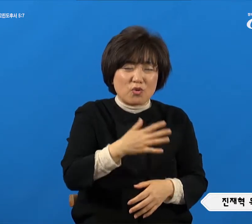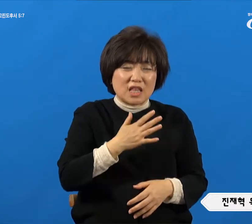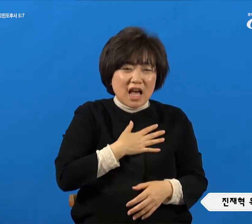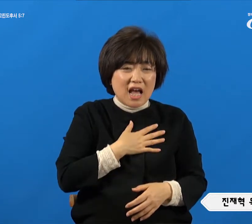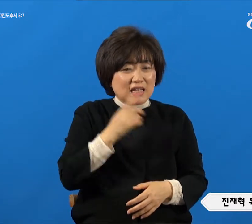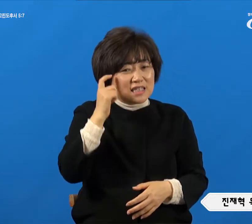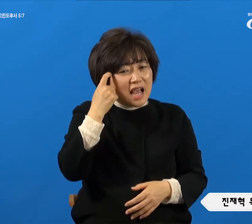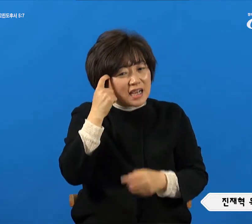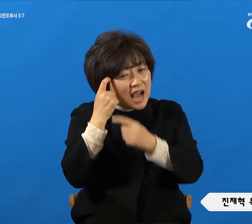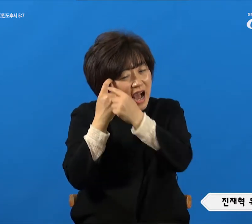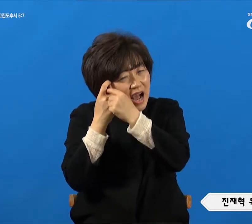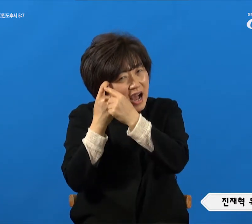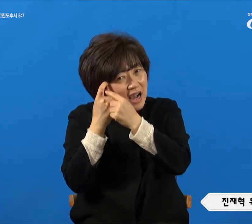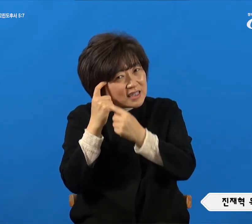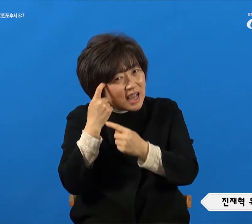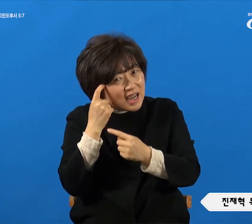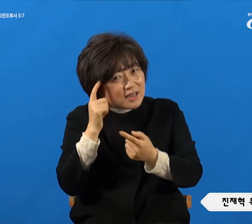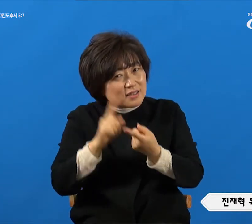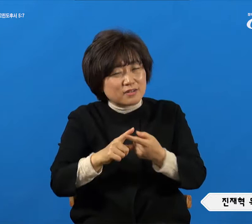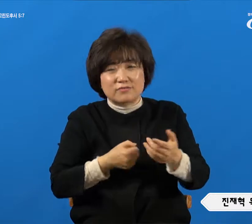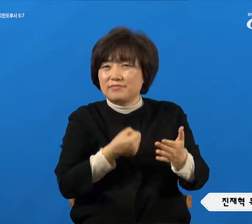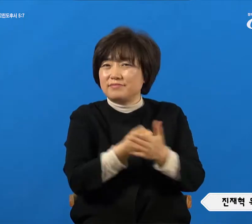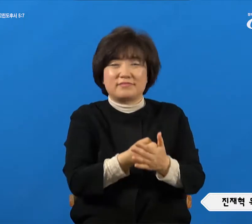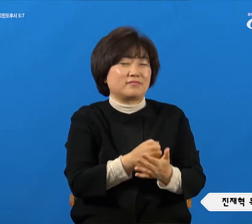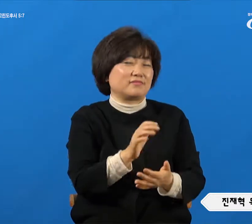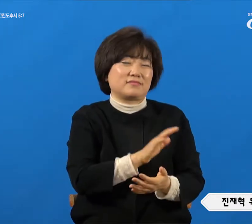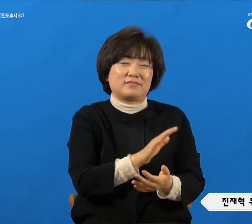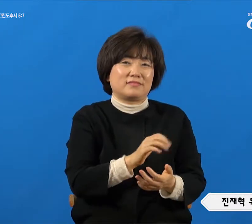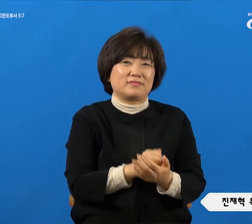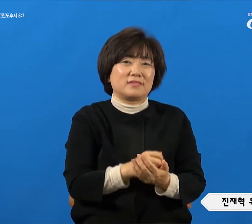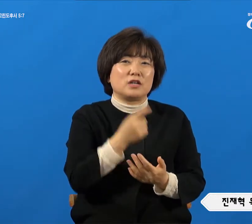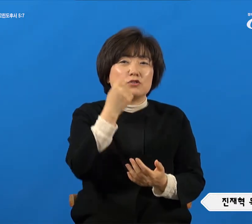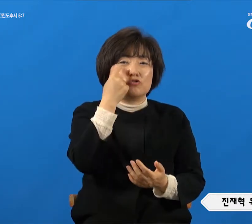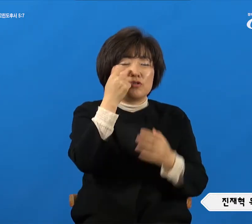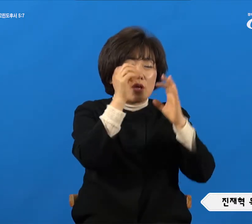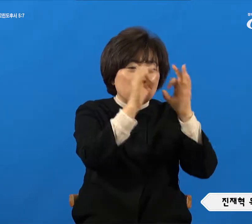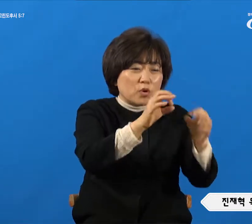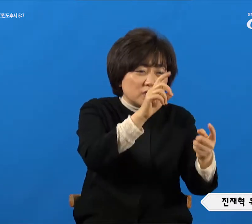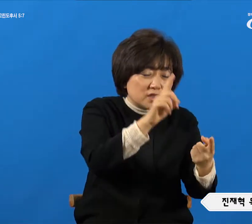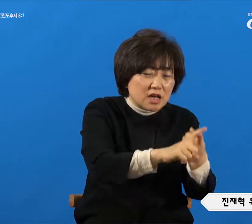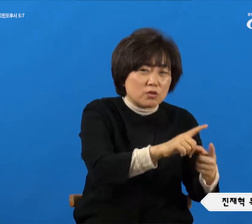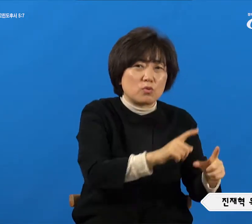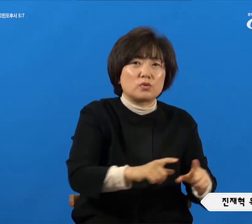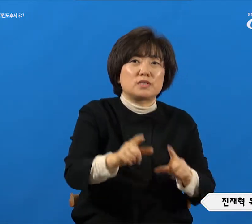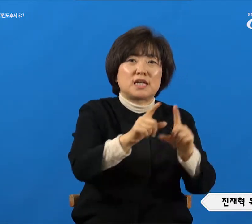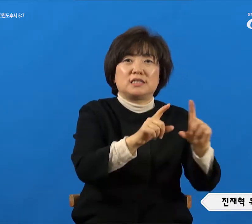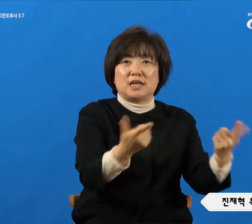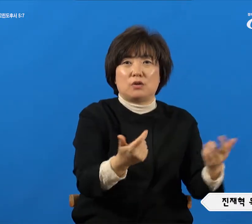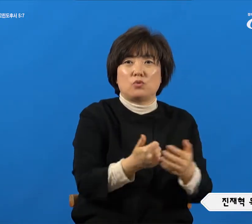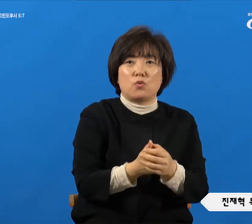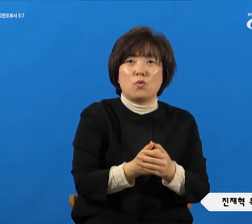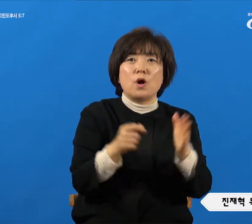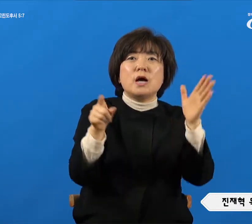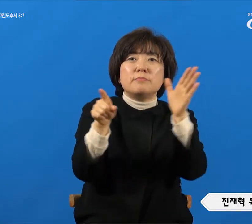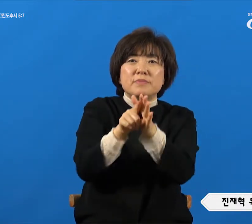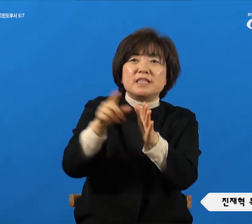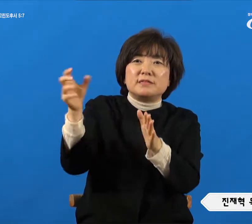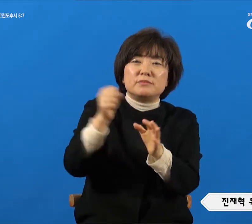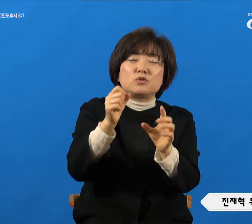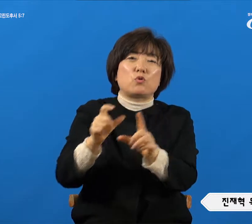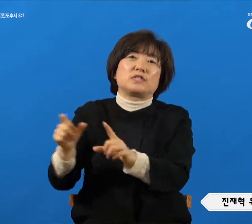것들이 우리를 결정하지 않습니다. 눈에 보이는 대로 살지 않고